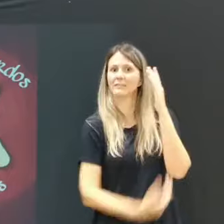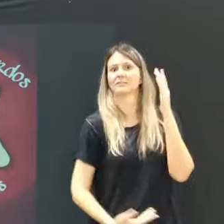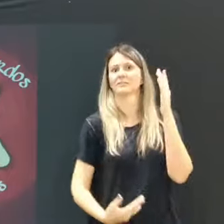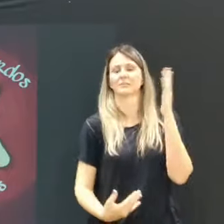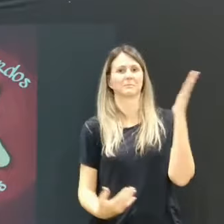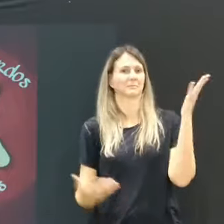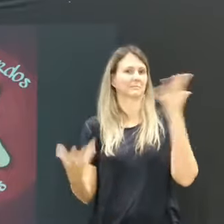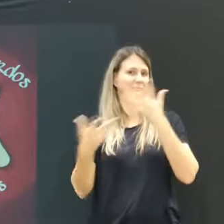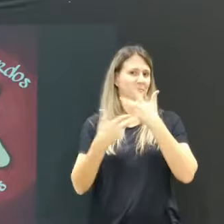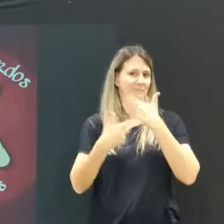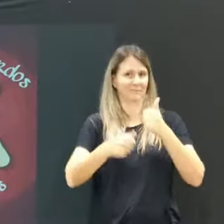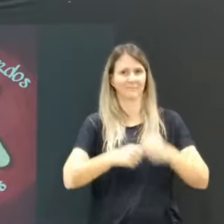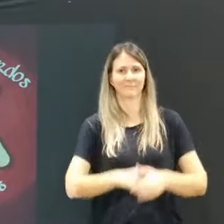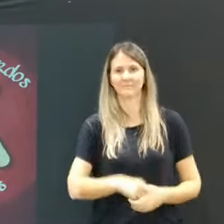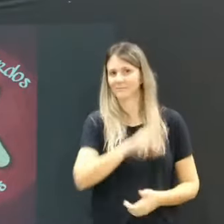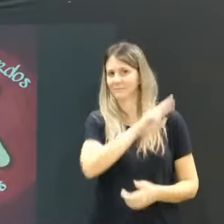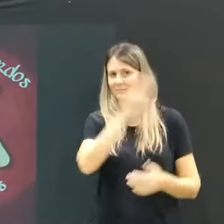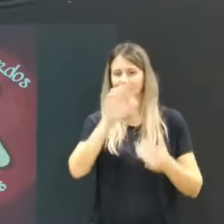né? Esse é o sinal de Páscoa também.